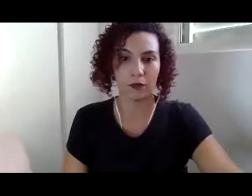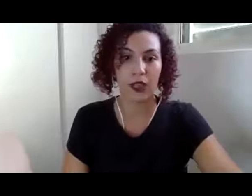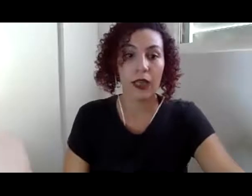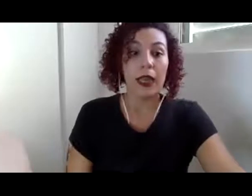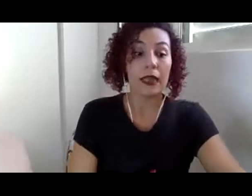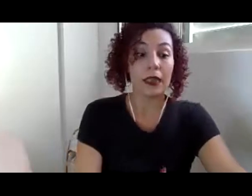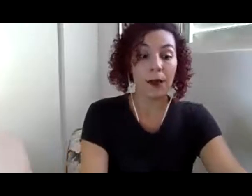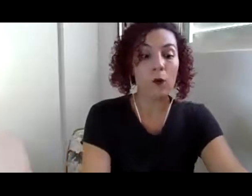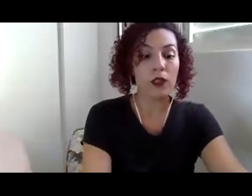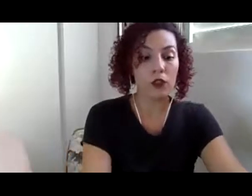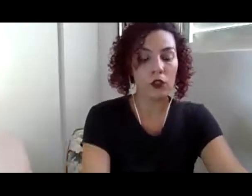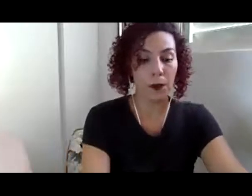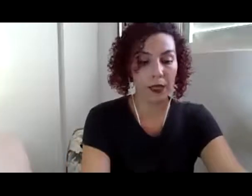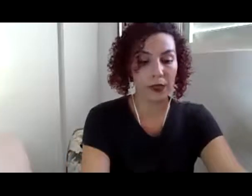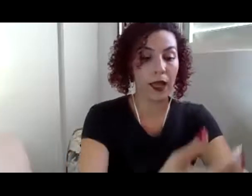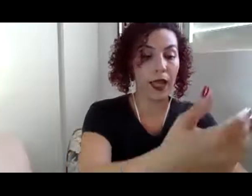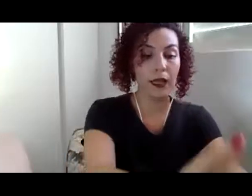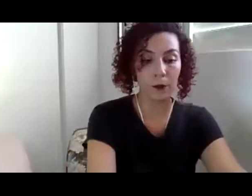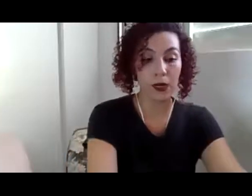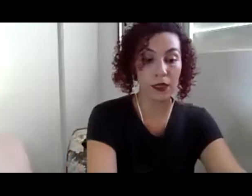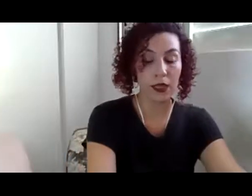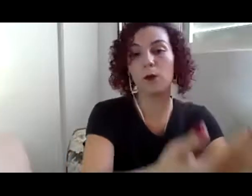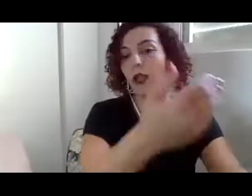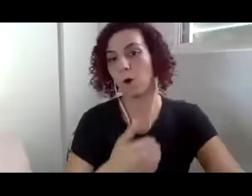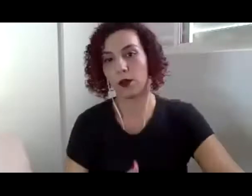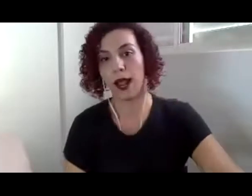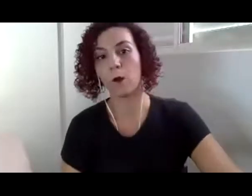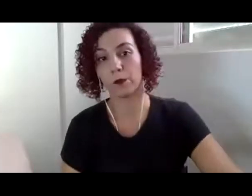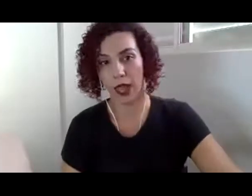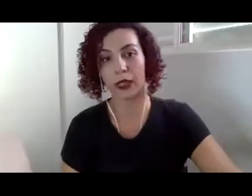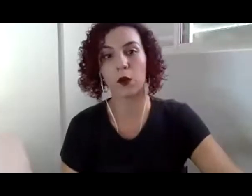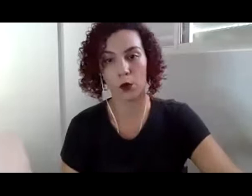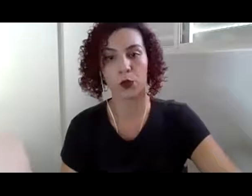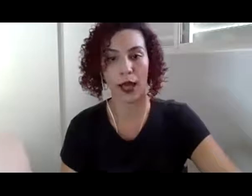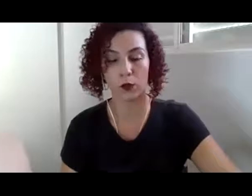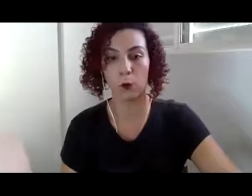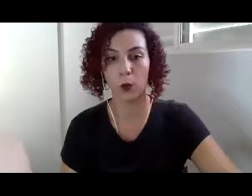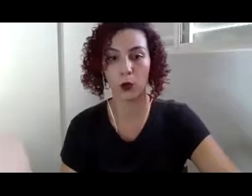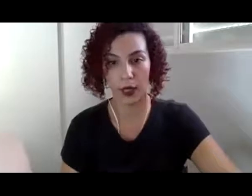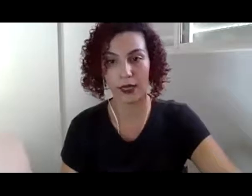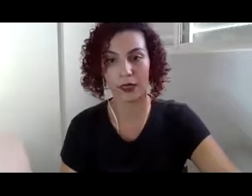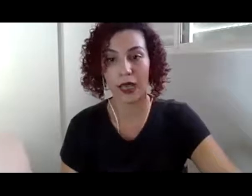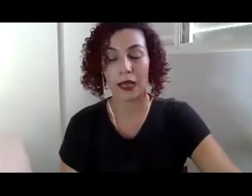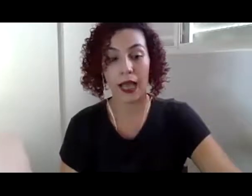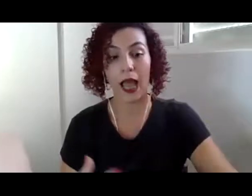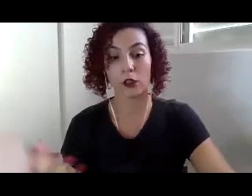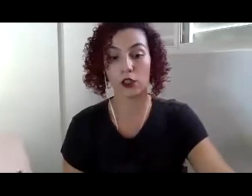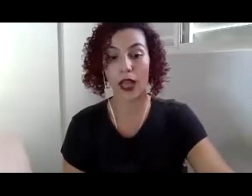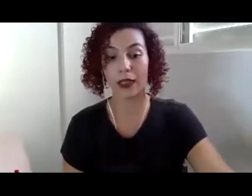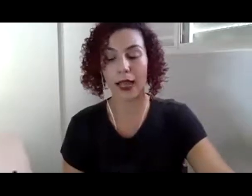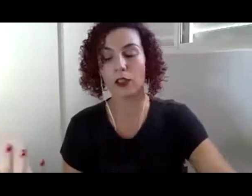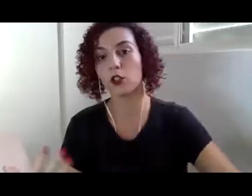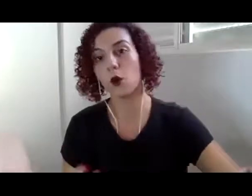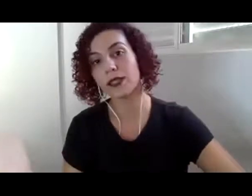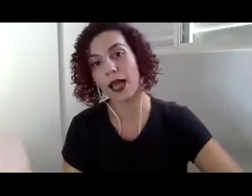materna. E também, quando a gente pensa em Libras e uma língua oral, aqui no nosso caso, o português, né, a gente